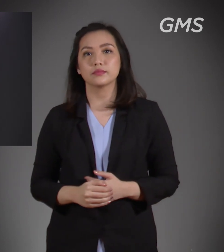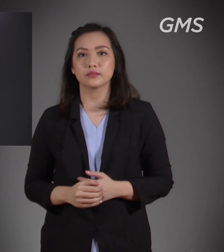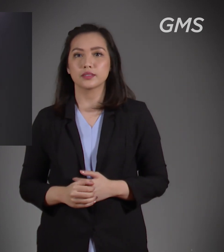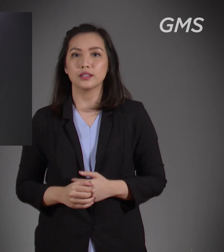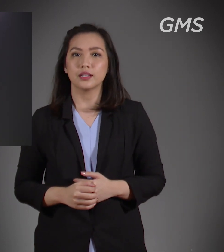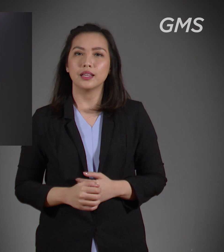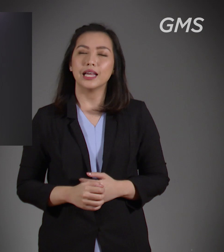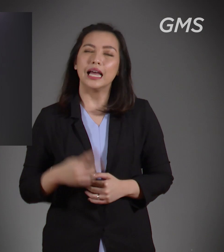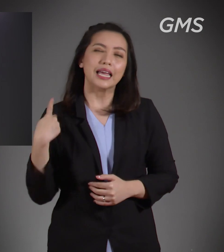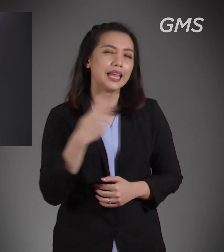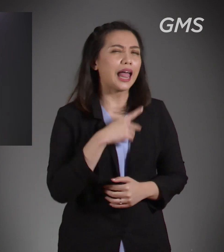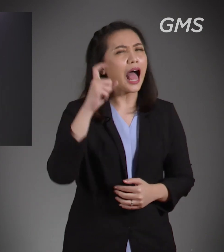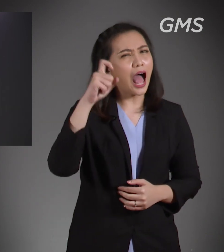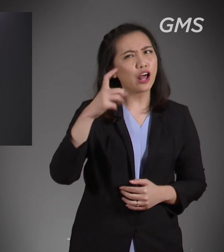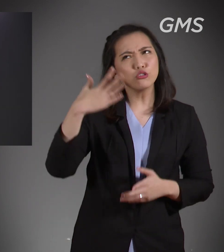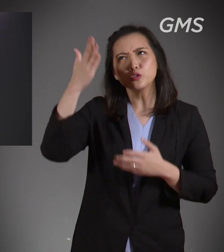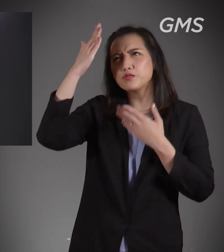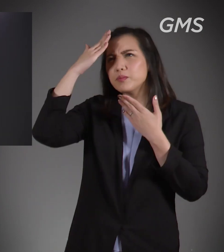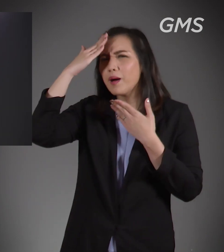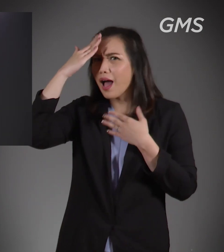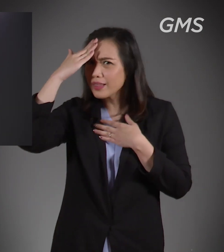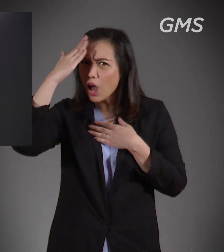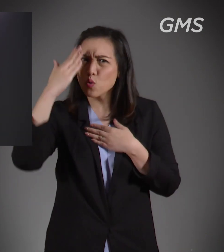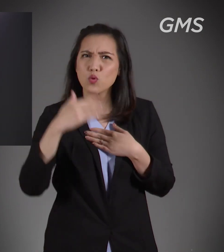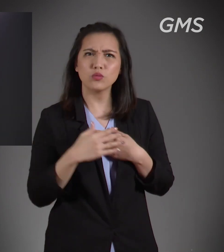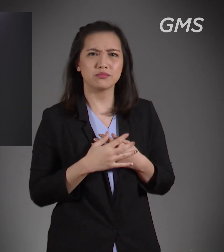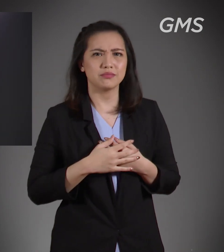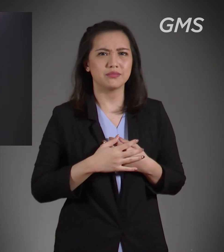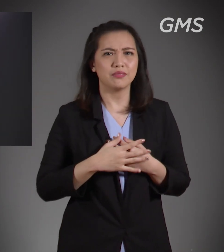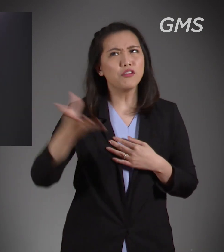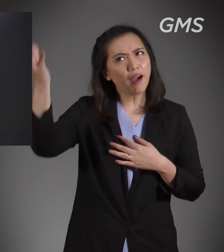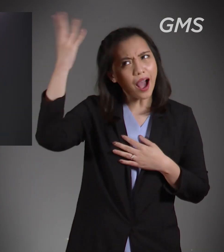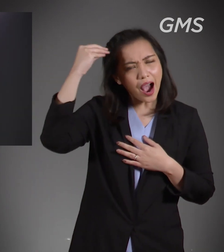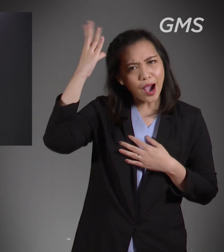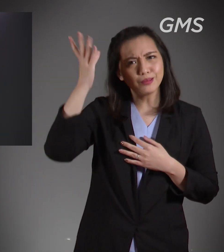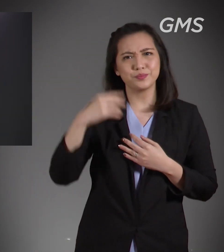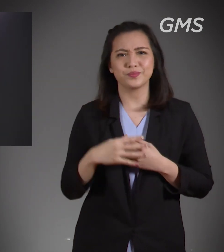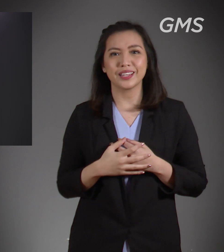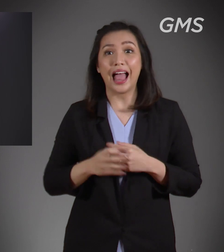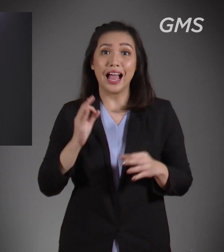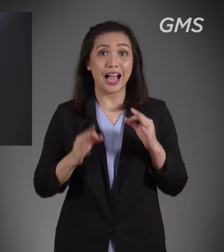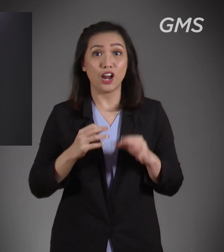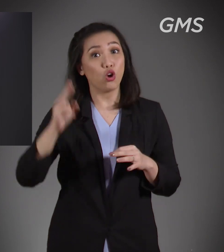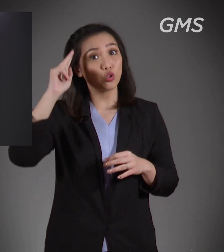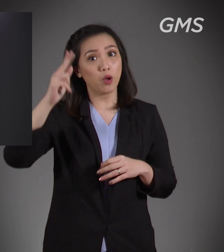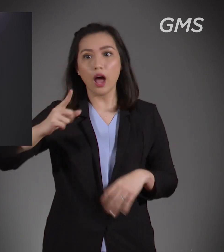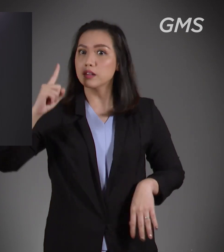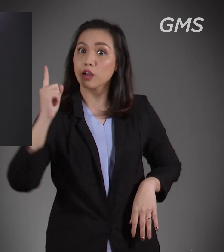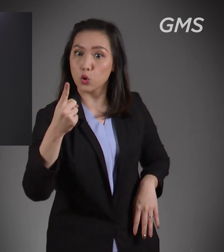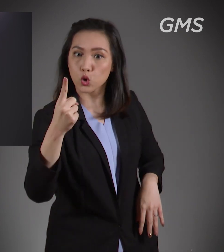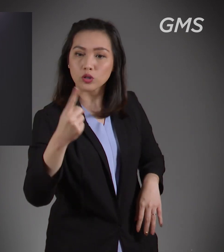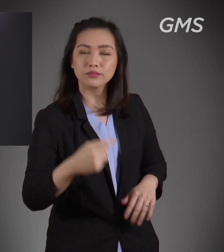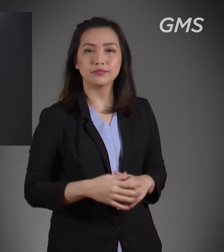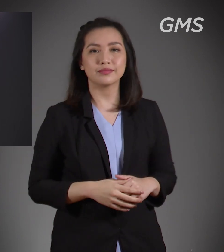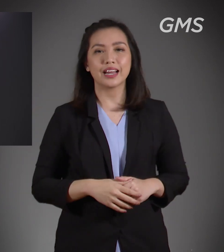harus tahu diri, kita sendiri harus mengerti. Gak perlu peka-peka banget kok. Yang penting hati kita itu dengar-dengaran